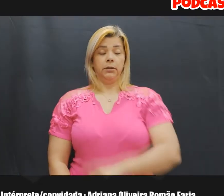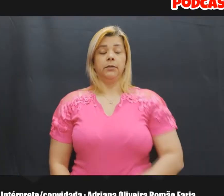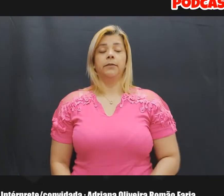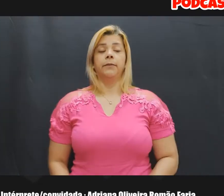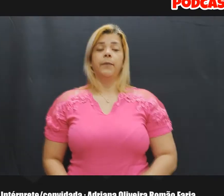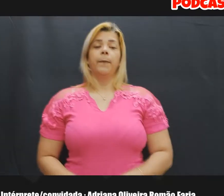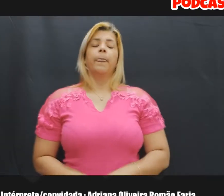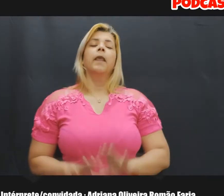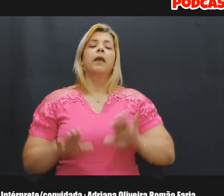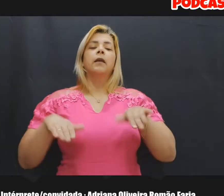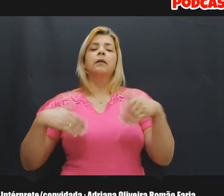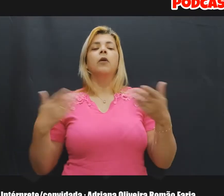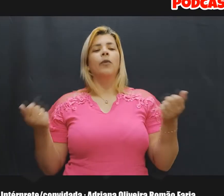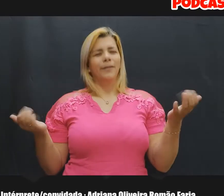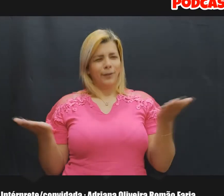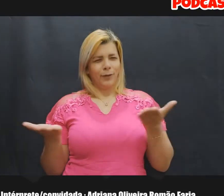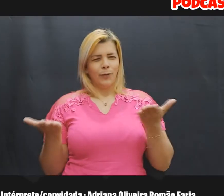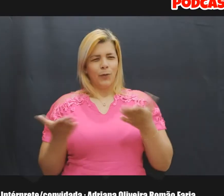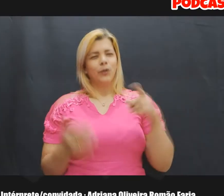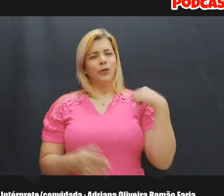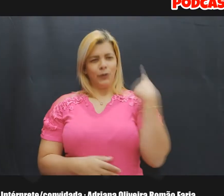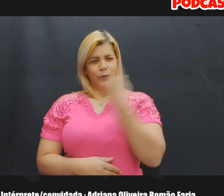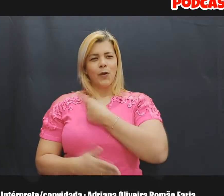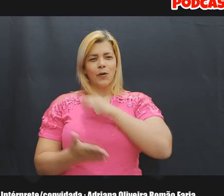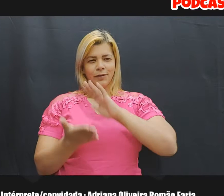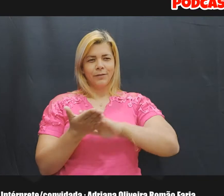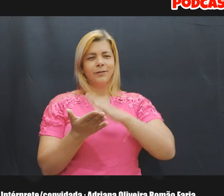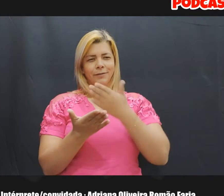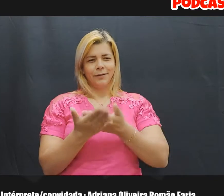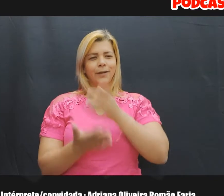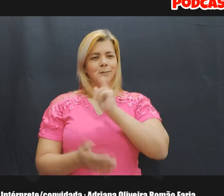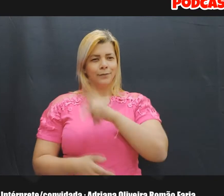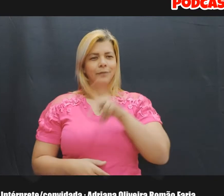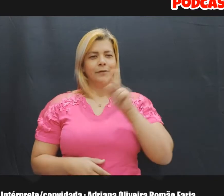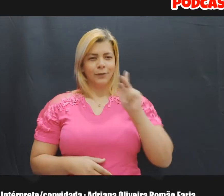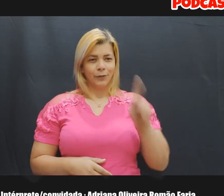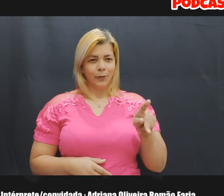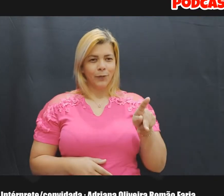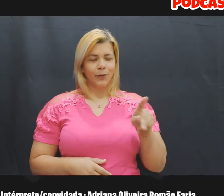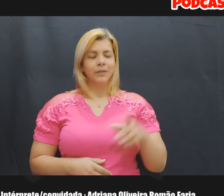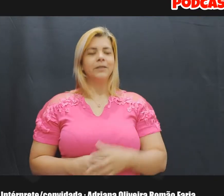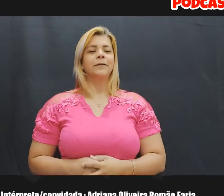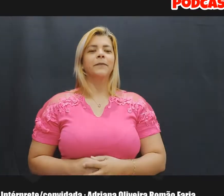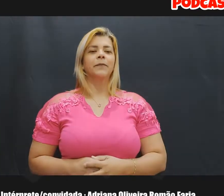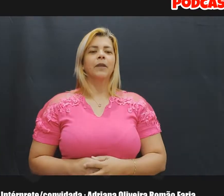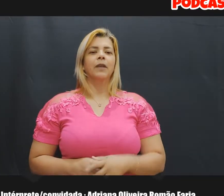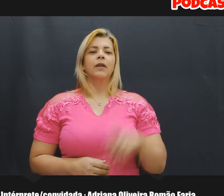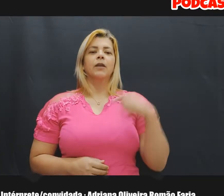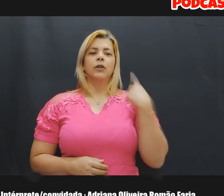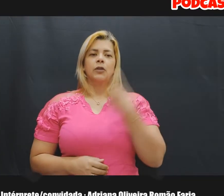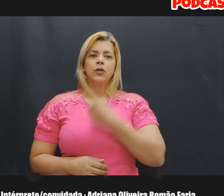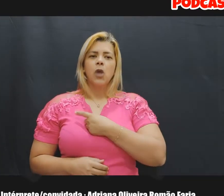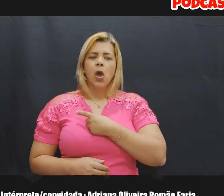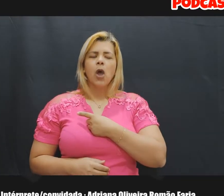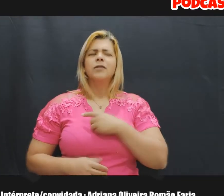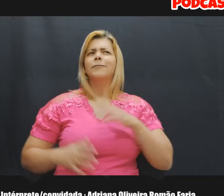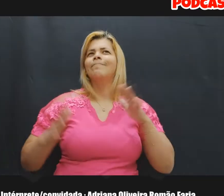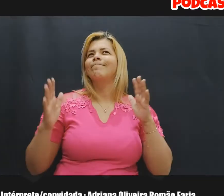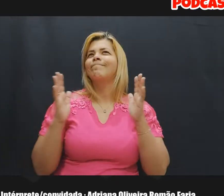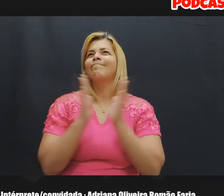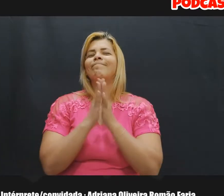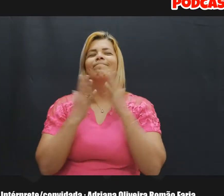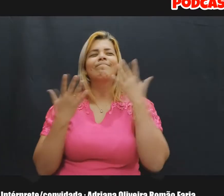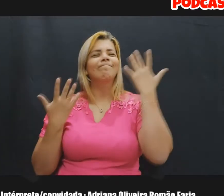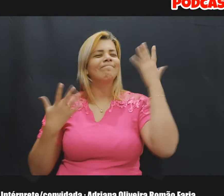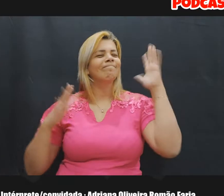Exatamente. E hoje, assim, nós, intérpretes, professores da área, a gente comemora muito